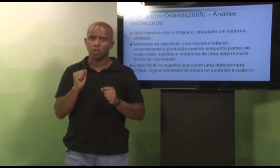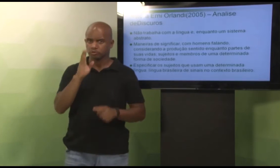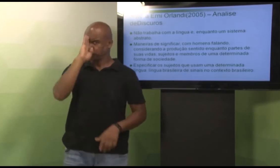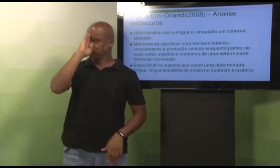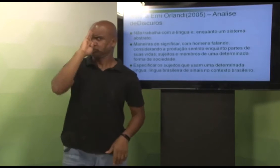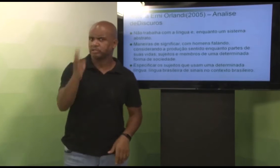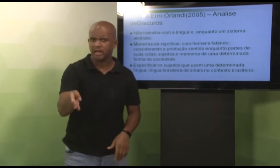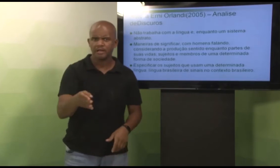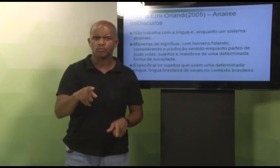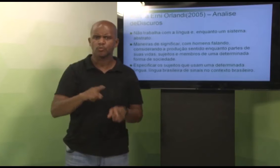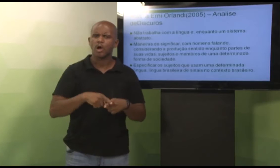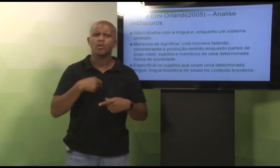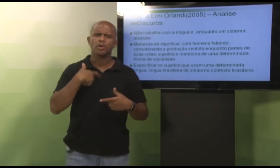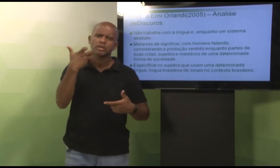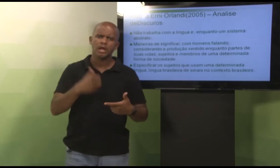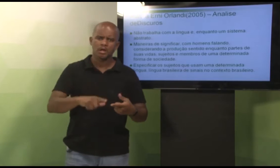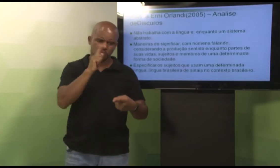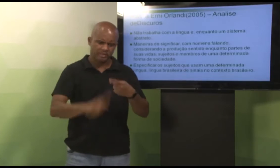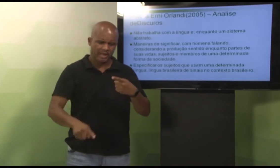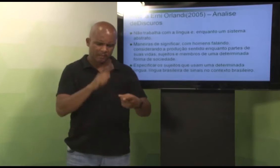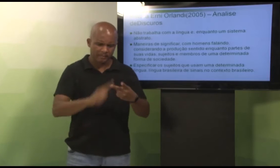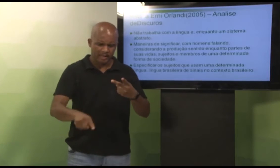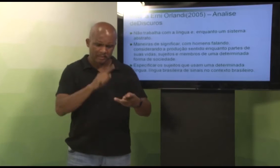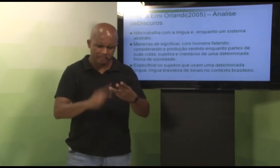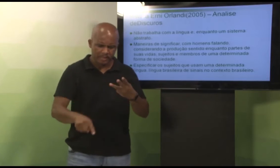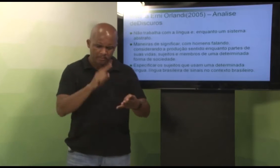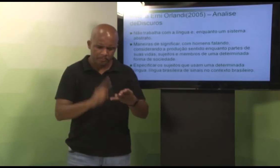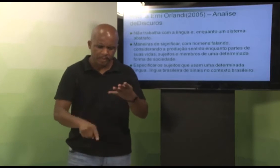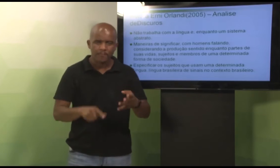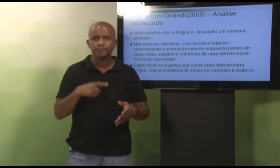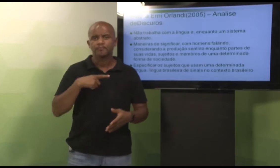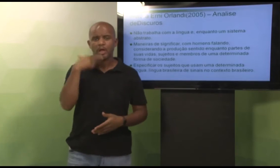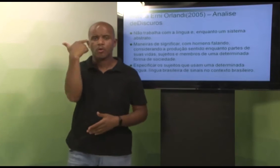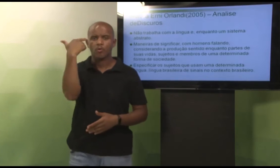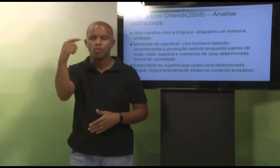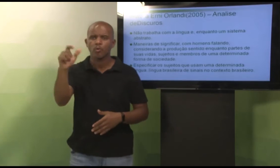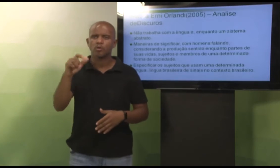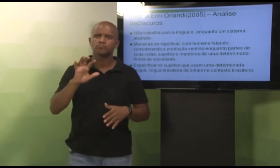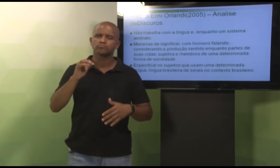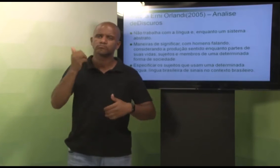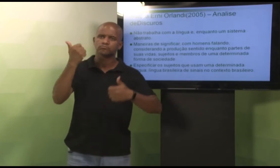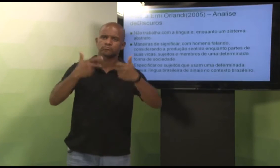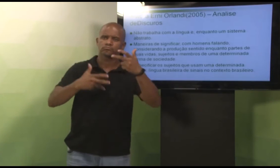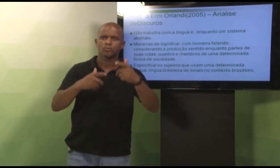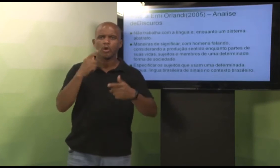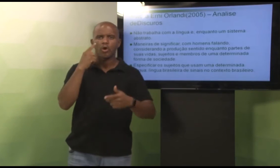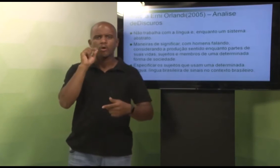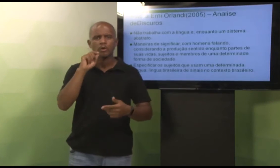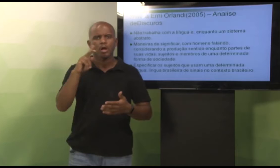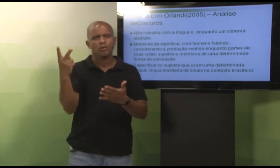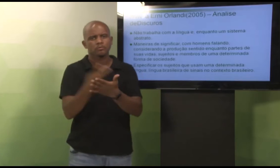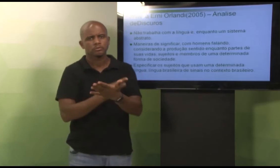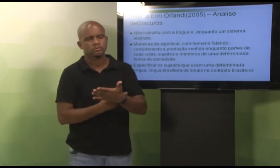está subentendido, o que está internalizado. Então, a fala ela é direta, os anseios,